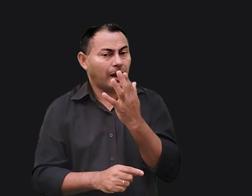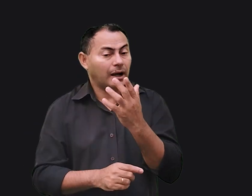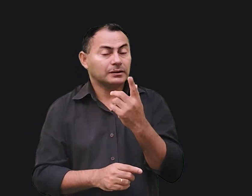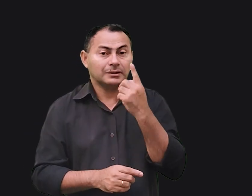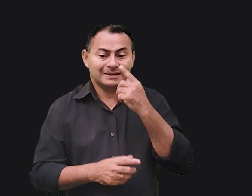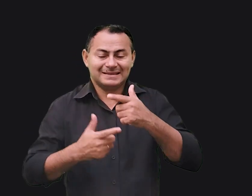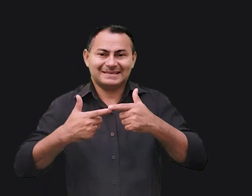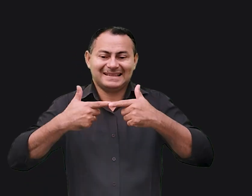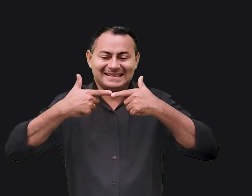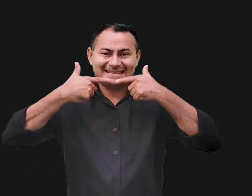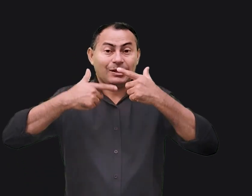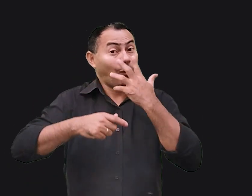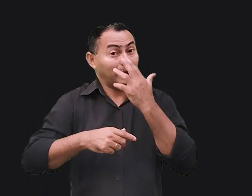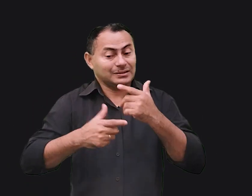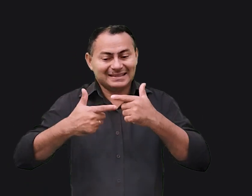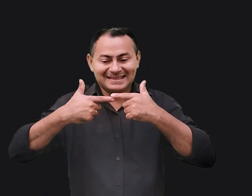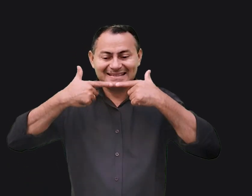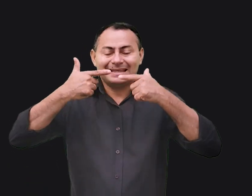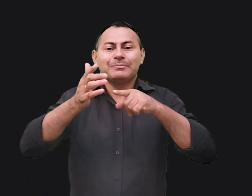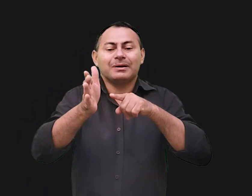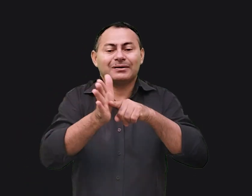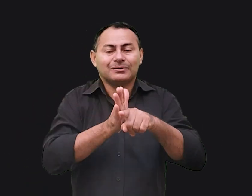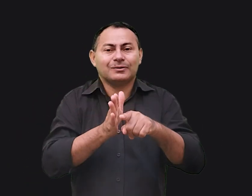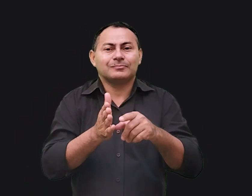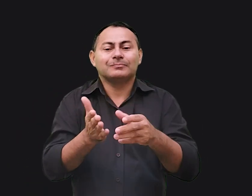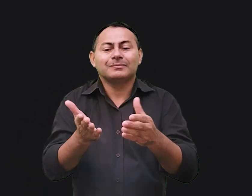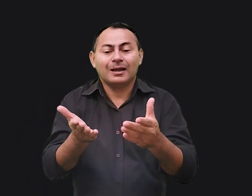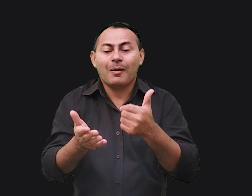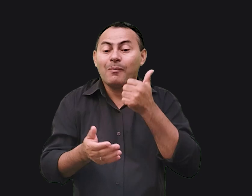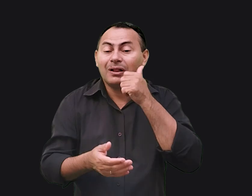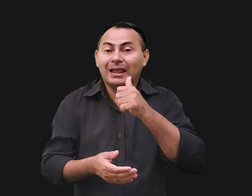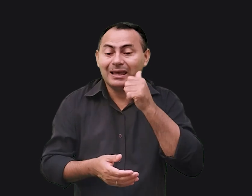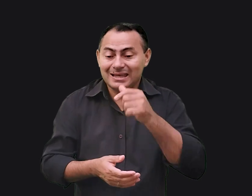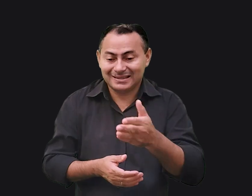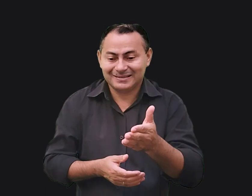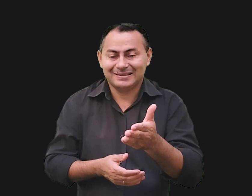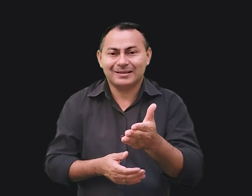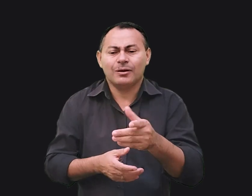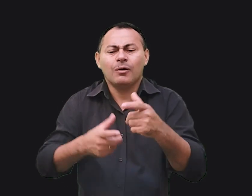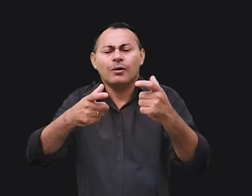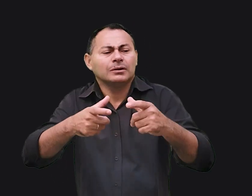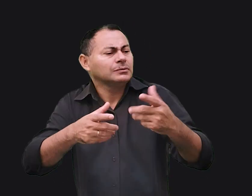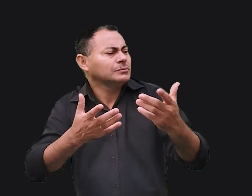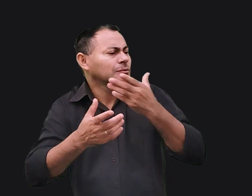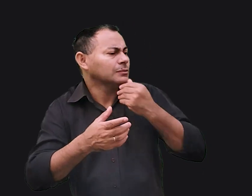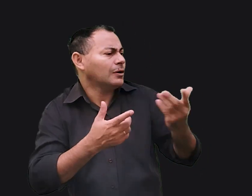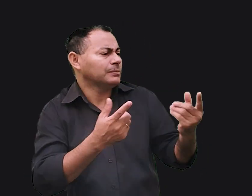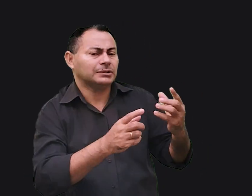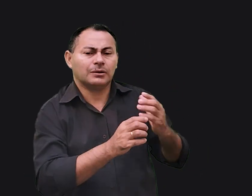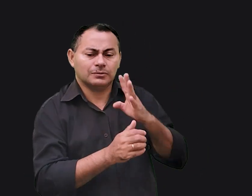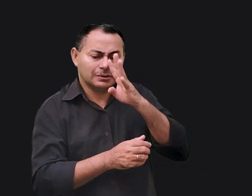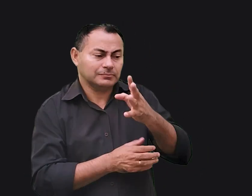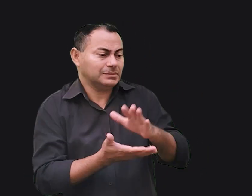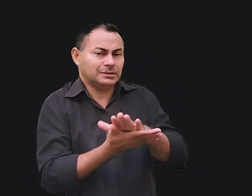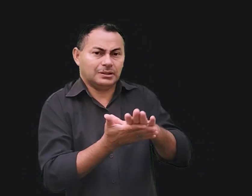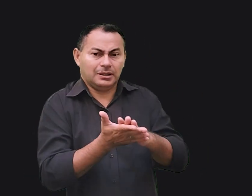ele deve ter sorrido. E ele perguntou: Mulher, onde estão eles? Ninguém